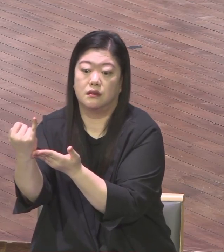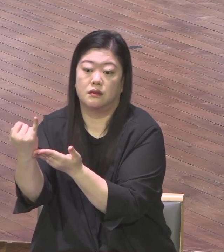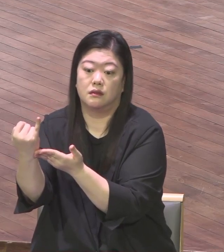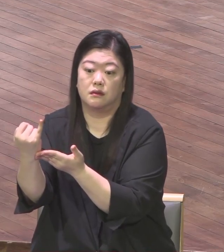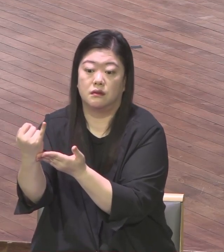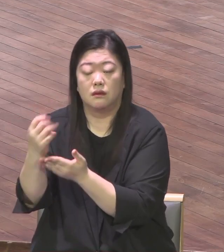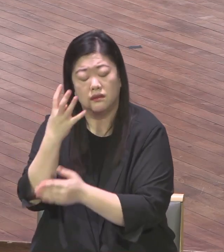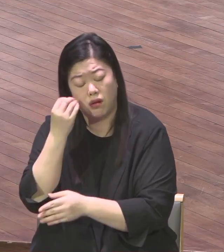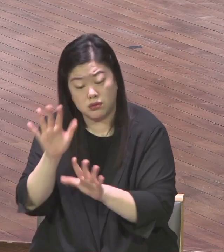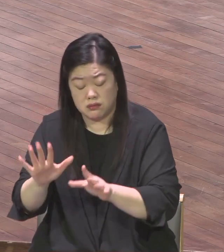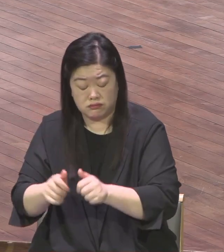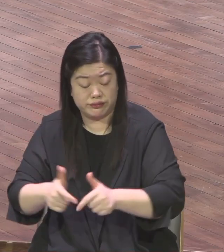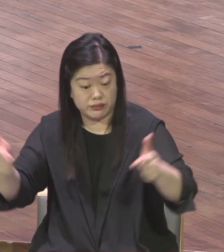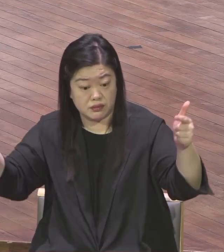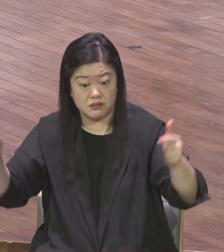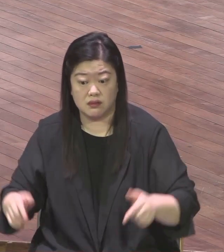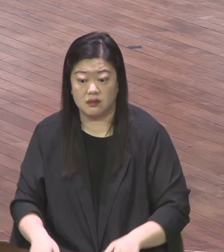있습니다.